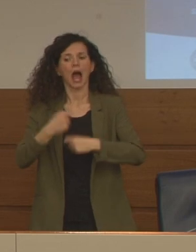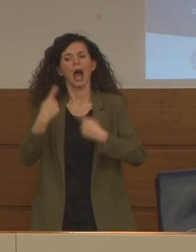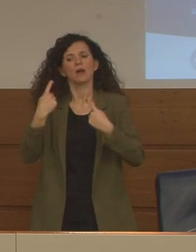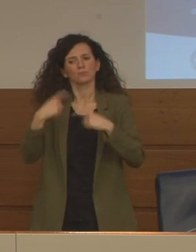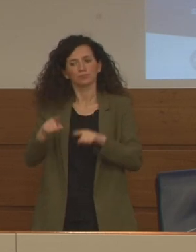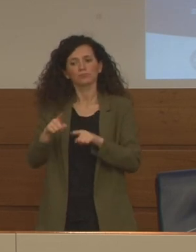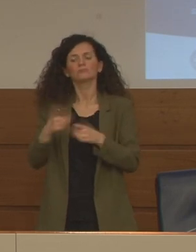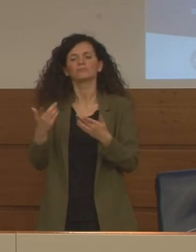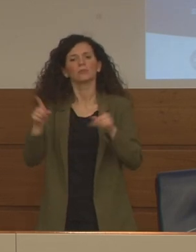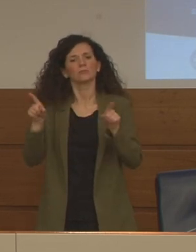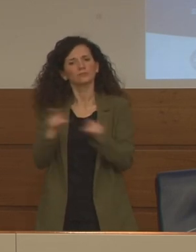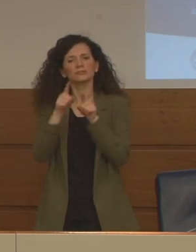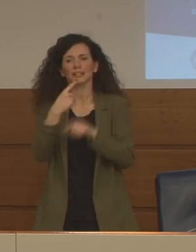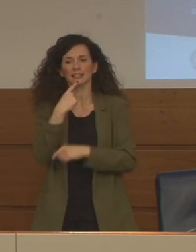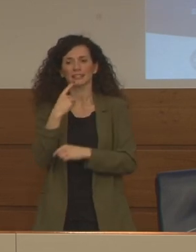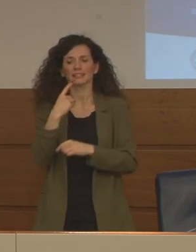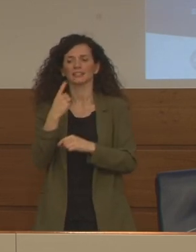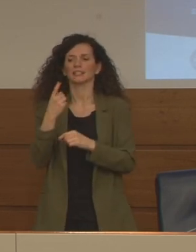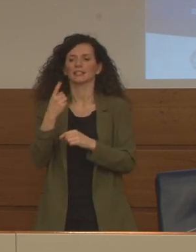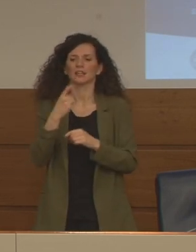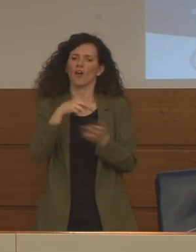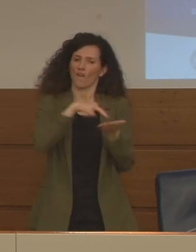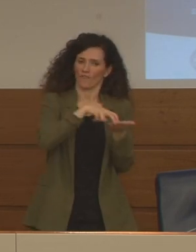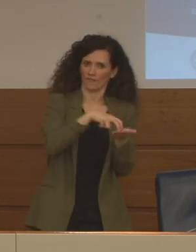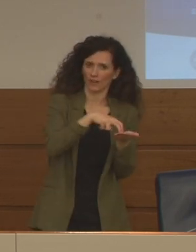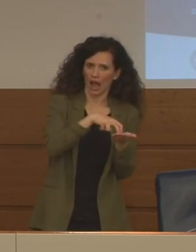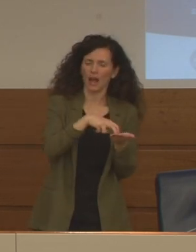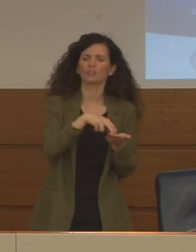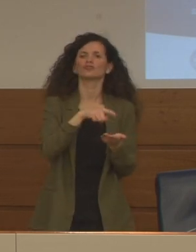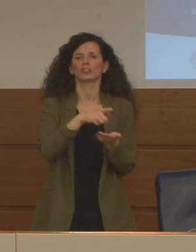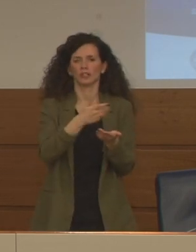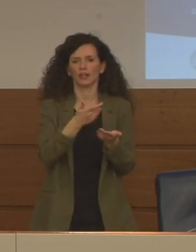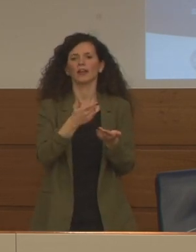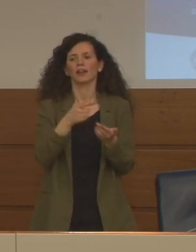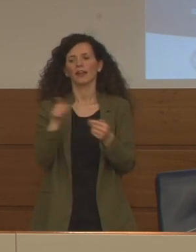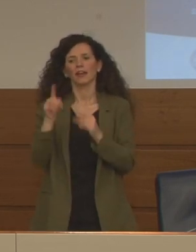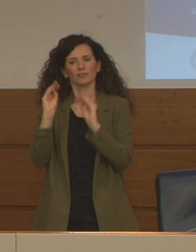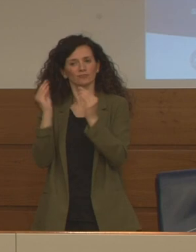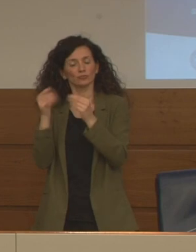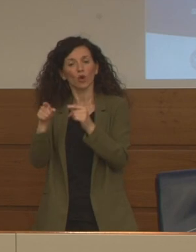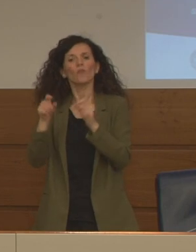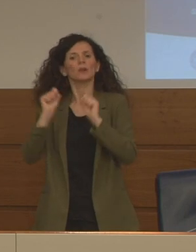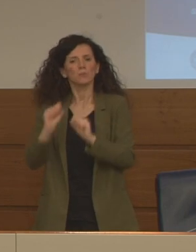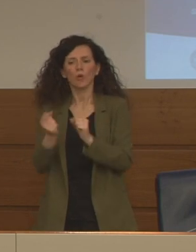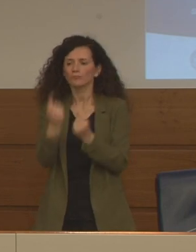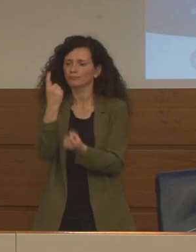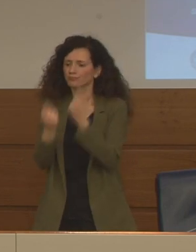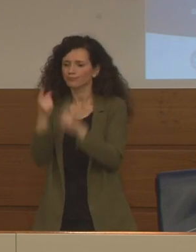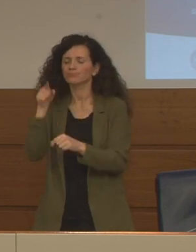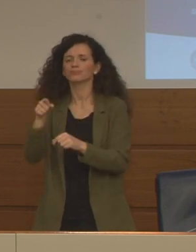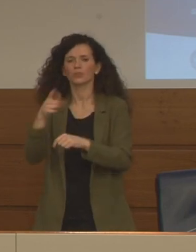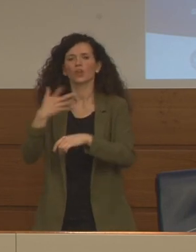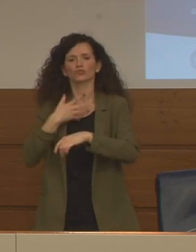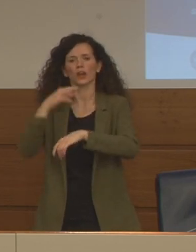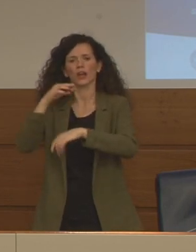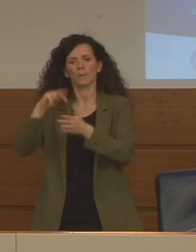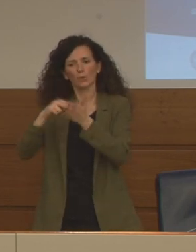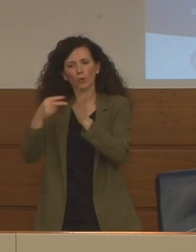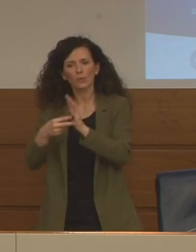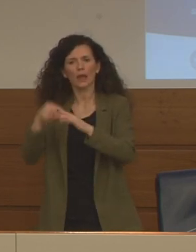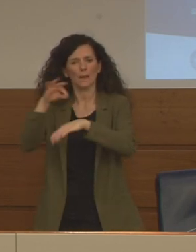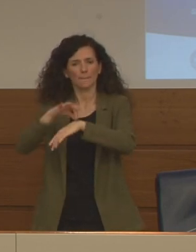anche le persone più fragili e spesso tra loro in combinazioni in associazioni anche una volta persone più giovani ma in questo caso